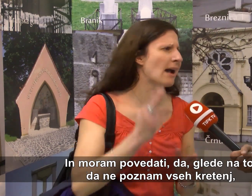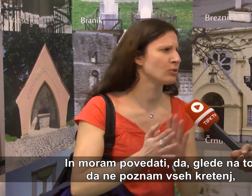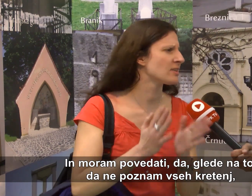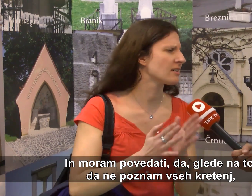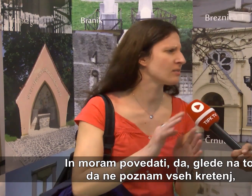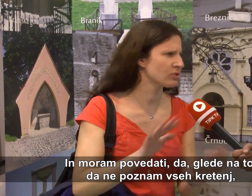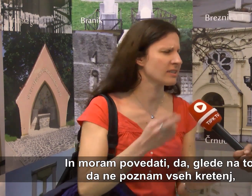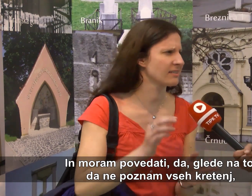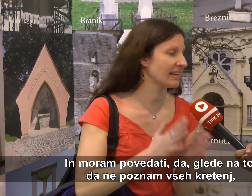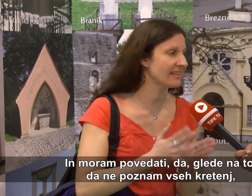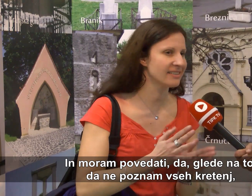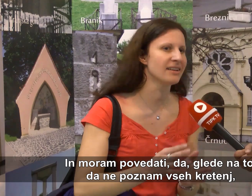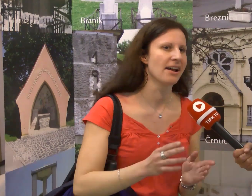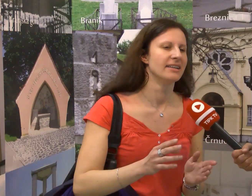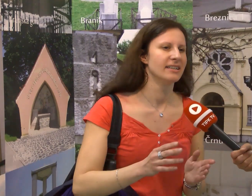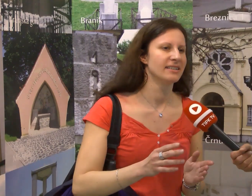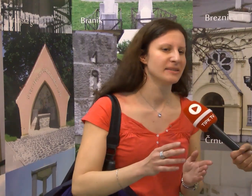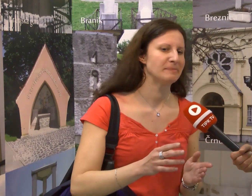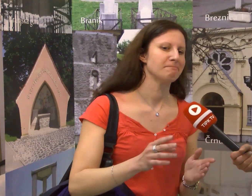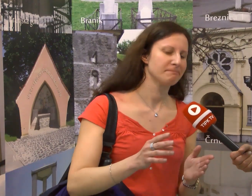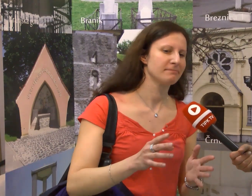ne poznam vseh kreten,